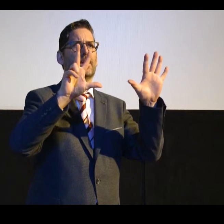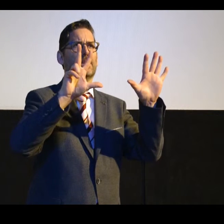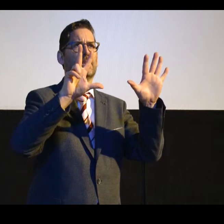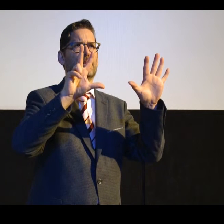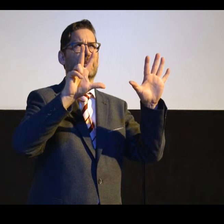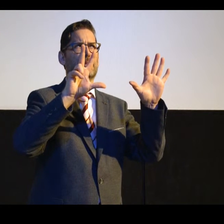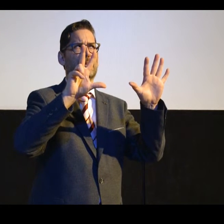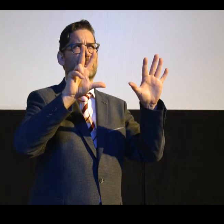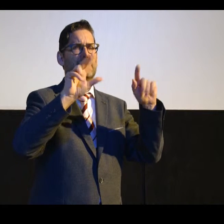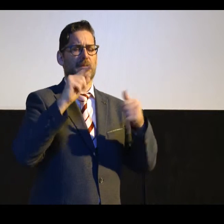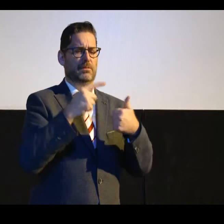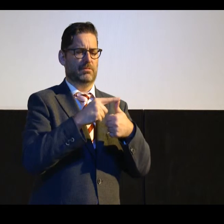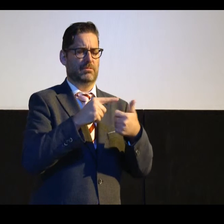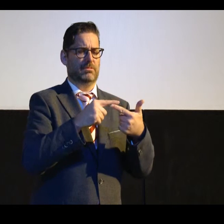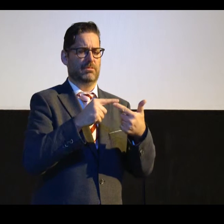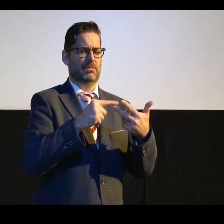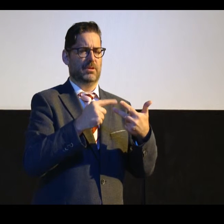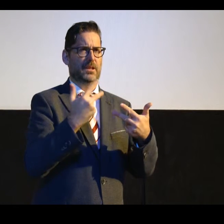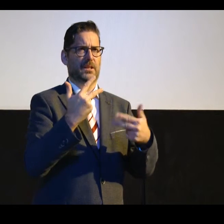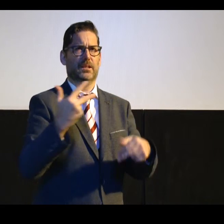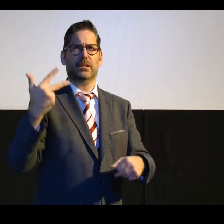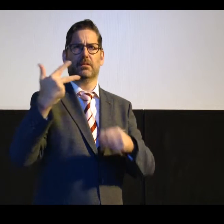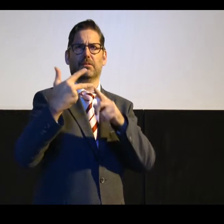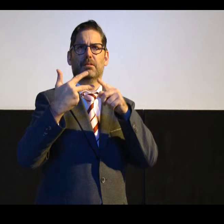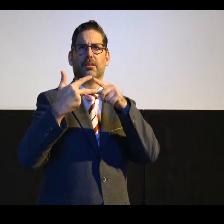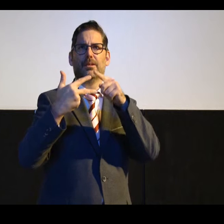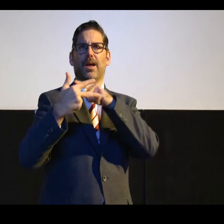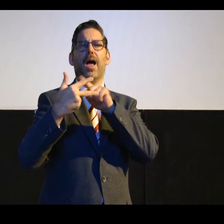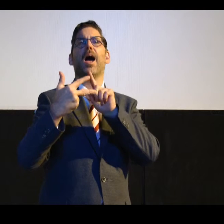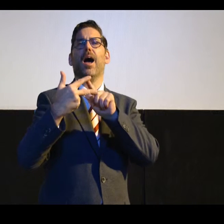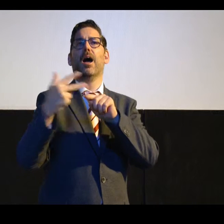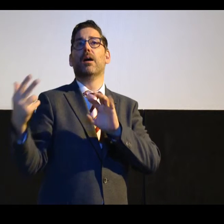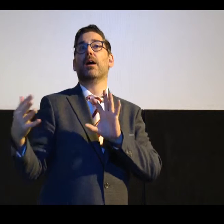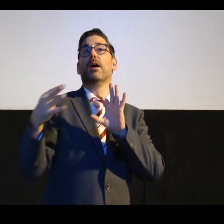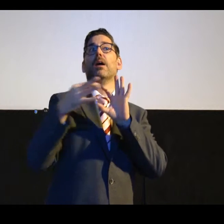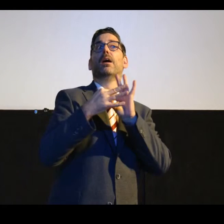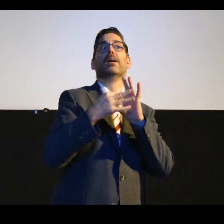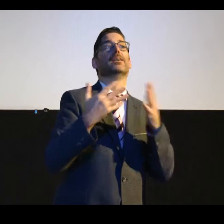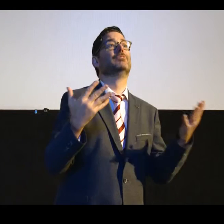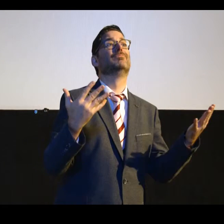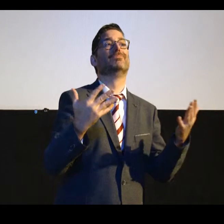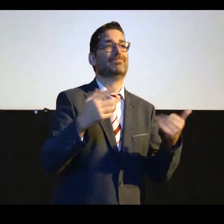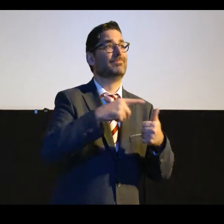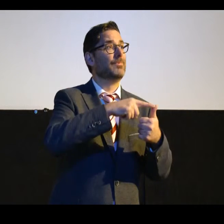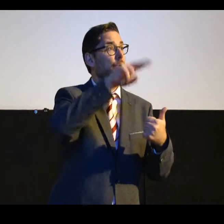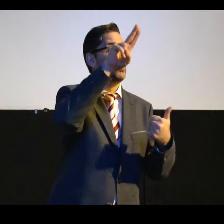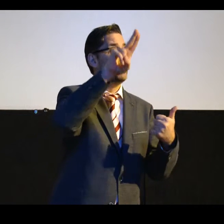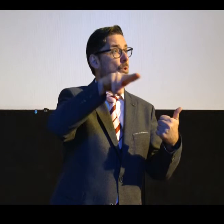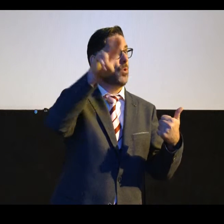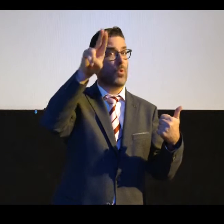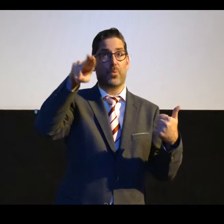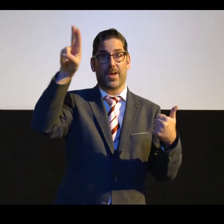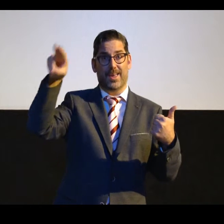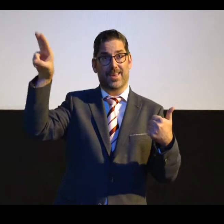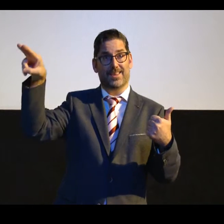Europa. En la Unión Europea hay 28 socios y nosotros, sin embargo, tenemos 31, porque